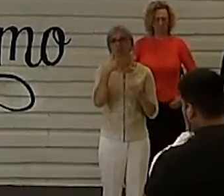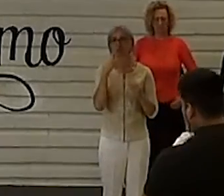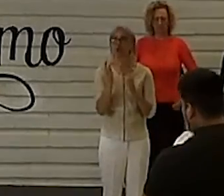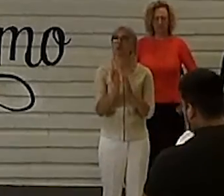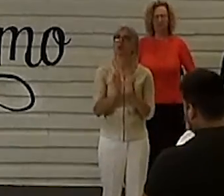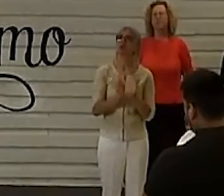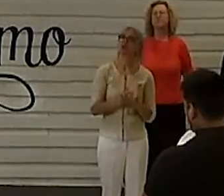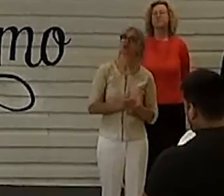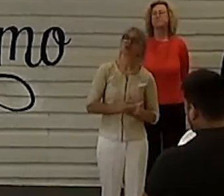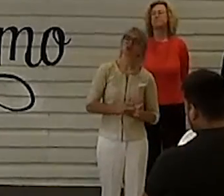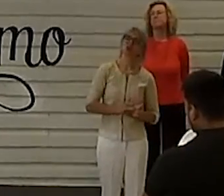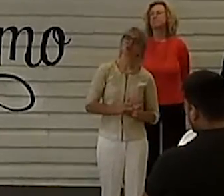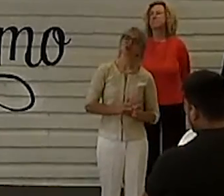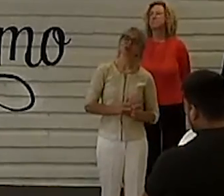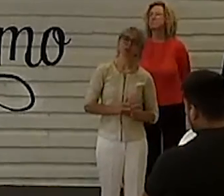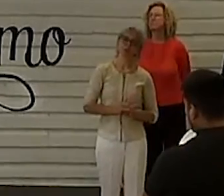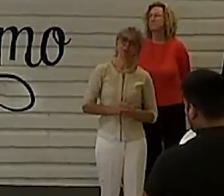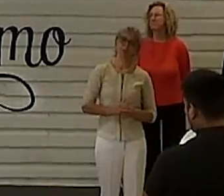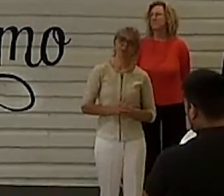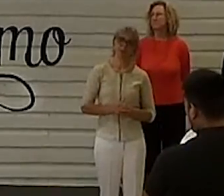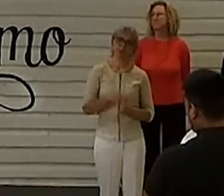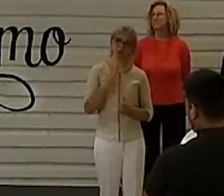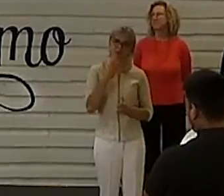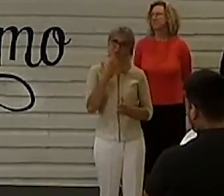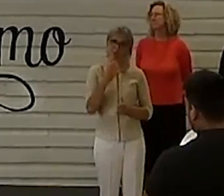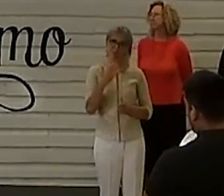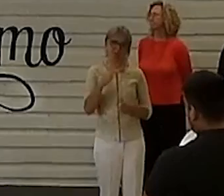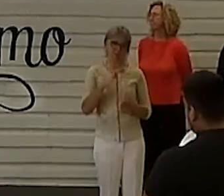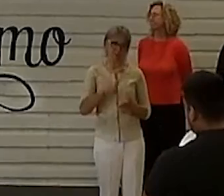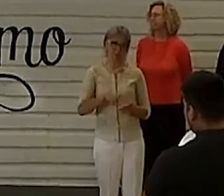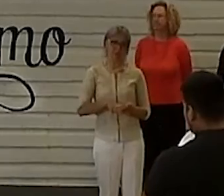Gesù. Amen. Gloria a Dio.